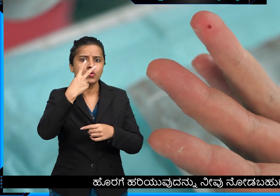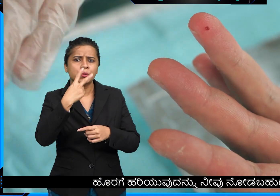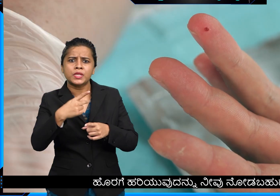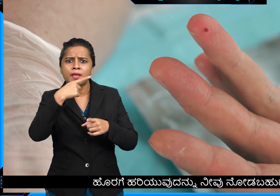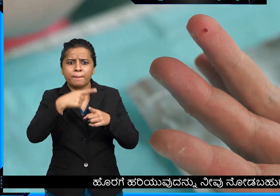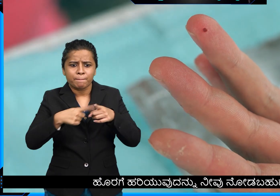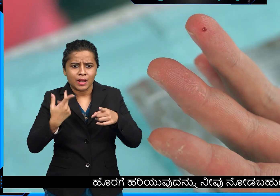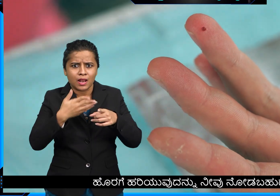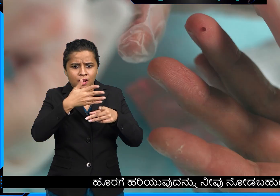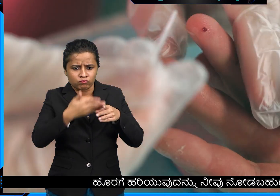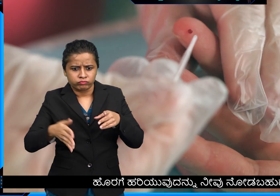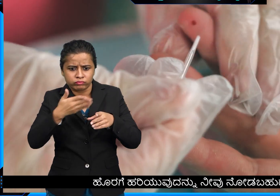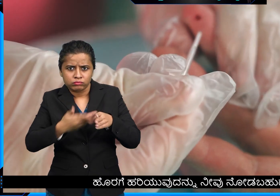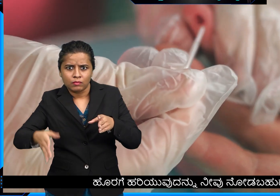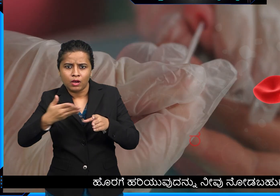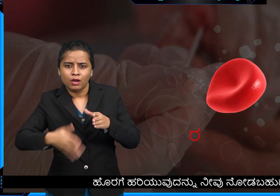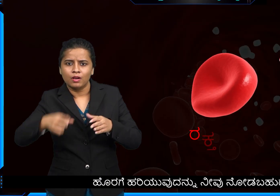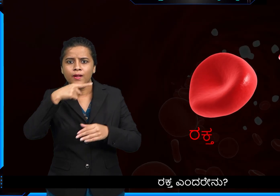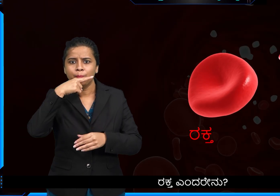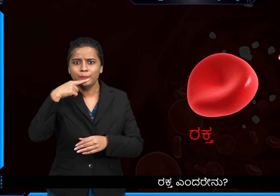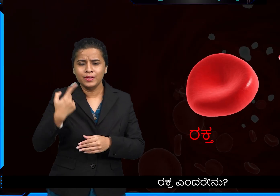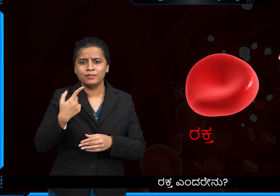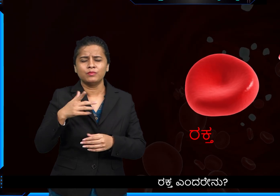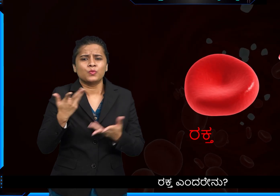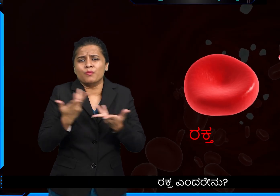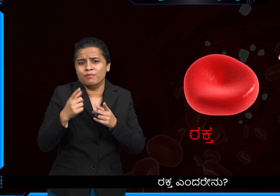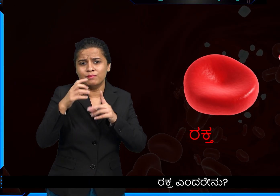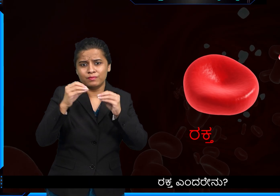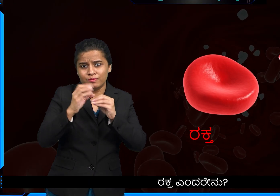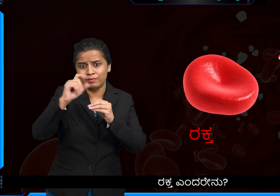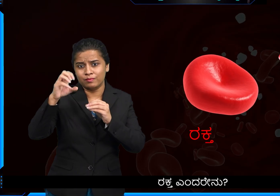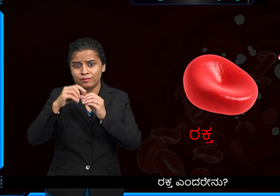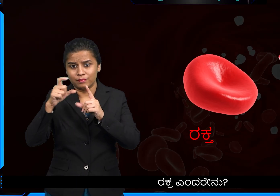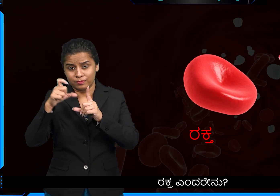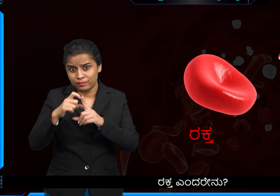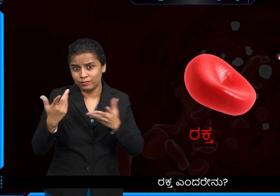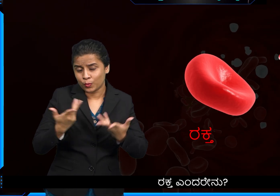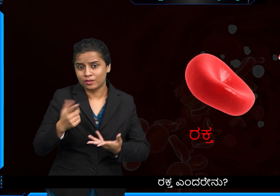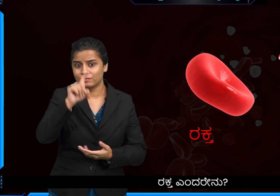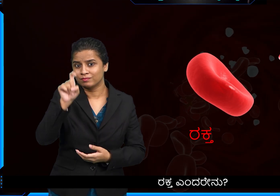ರಕ್ತವು ಹೊರಗೆ ಹರಿಯುವುದನ್ನು ನೀವು ನೋಡಬಹುದು. ರಕ್ತ ಎಂದರೇನು?